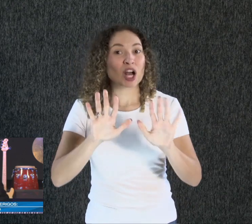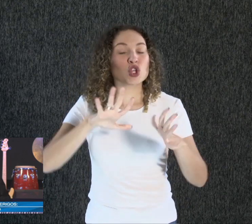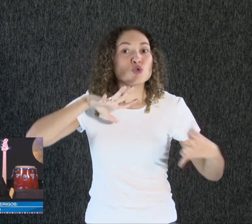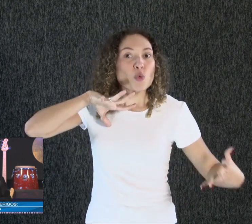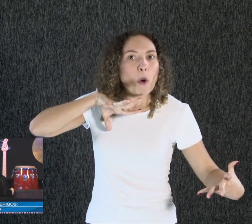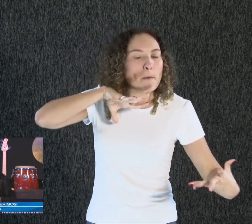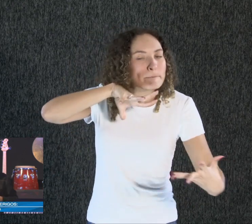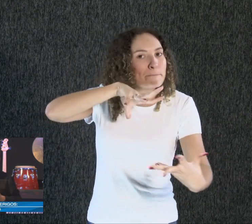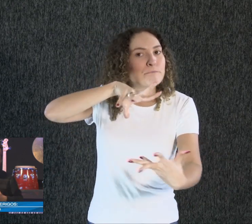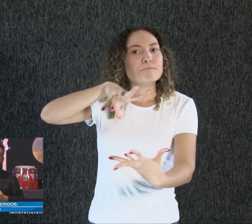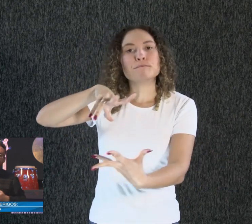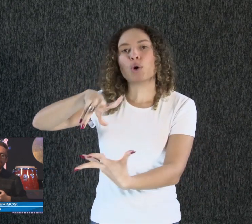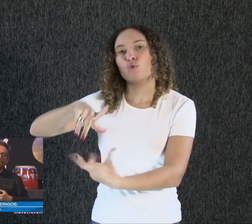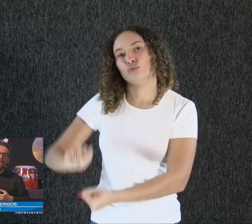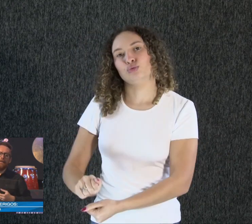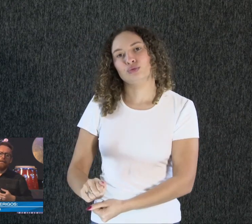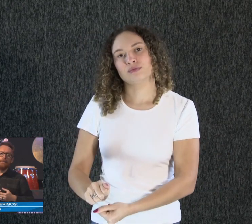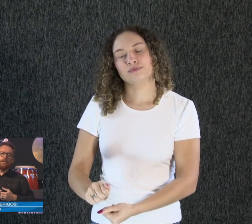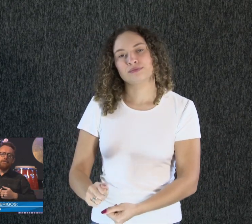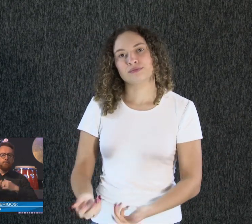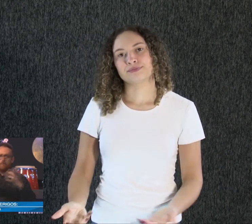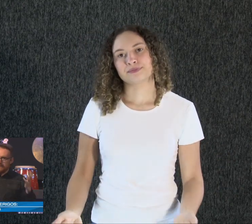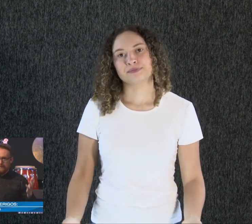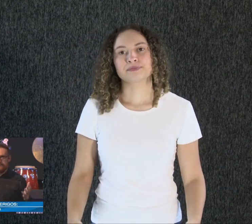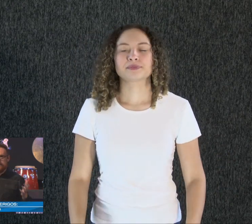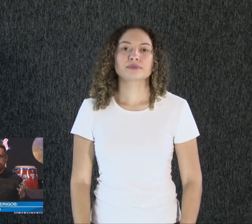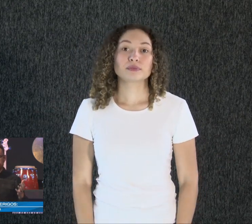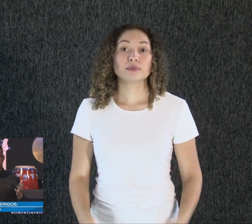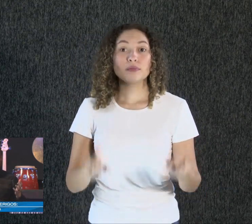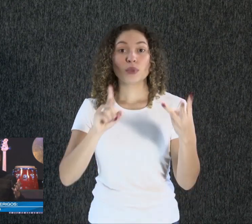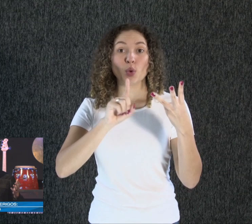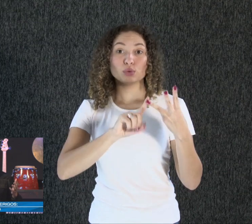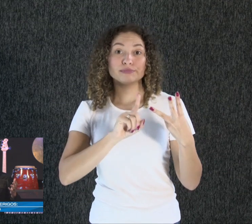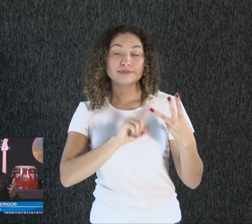nossa nação brasileira, mas do mundo inteiro.